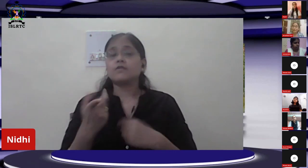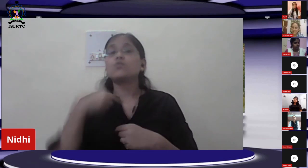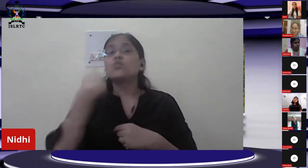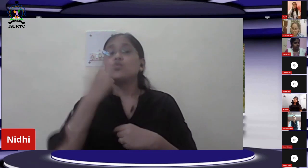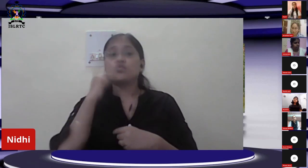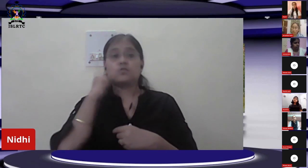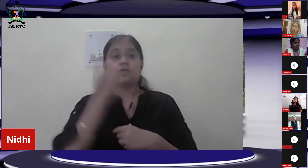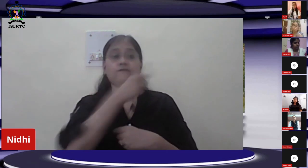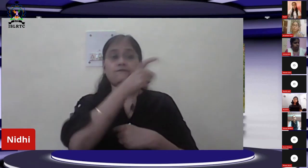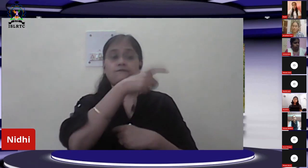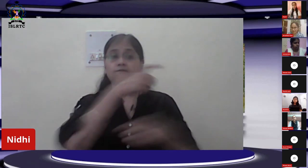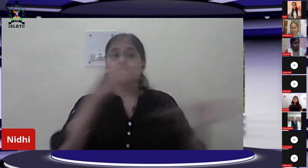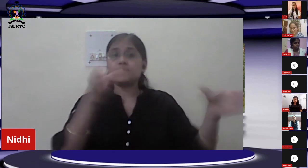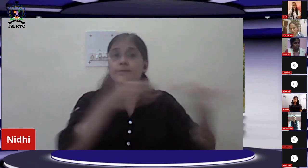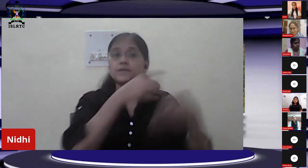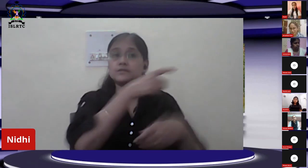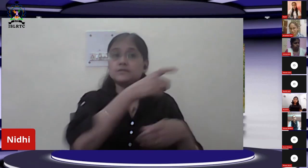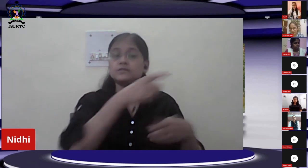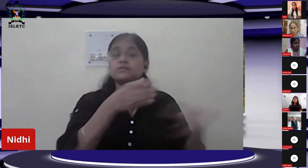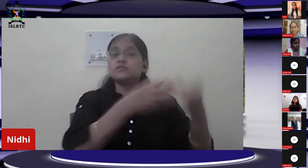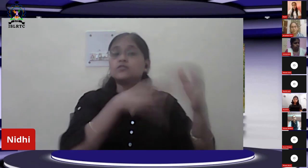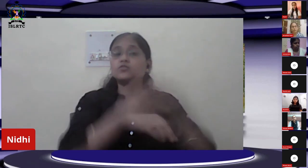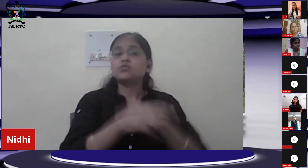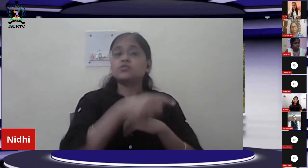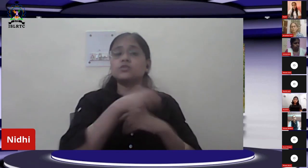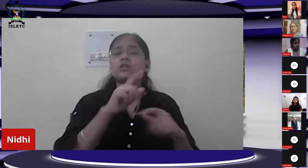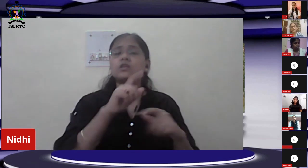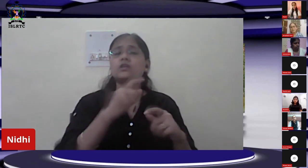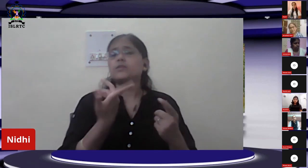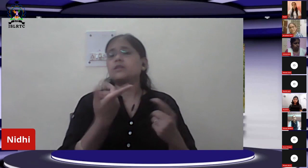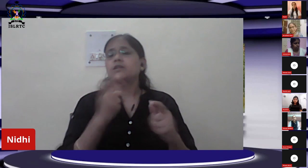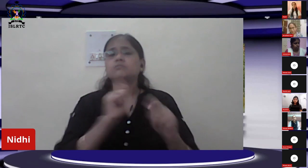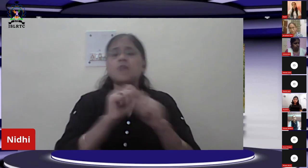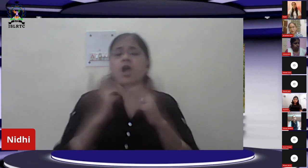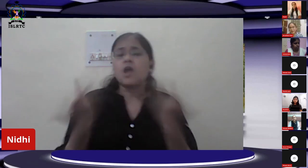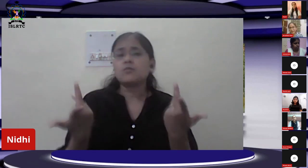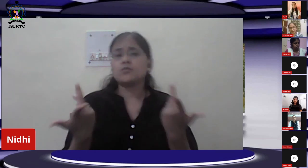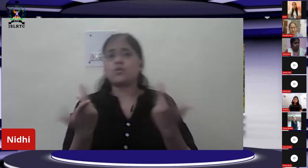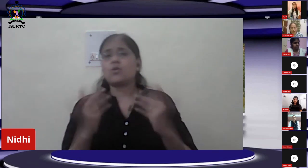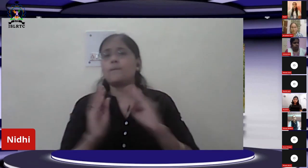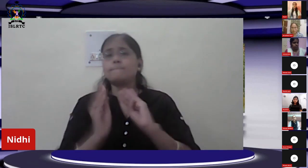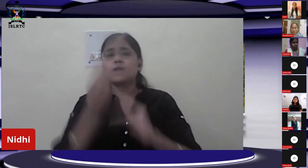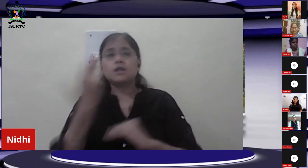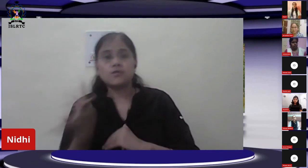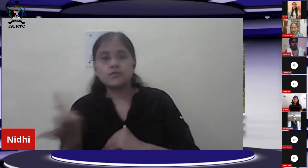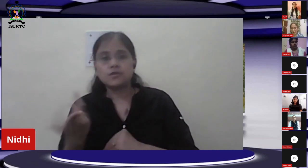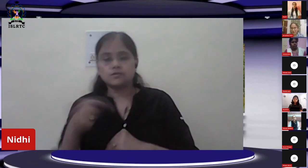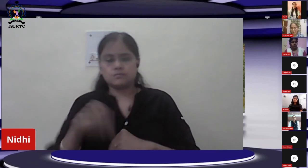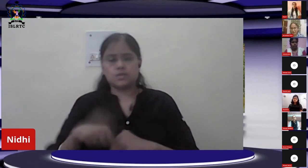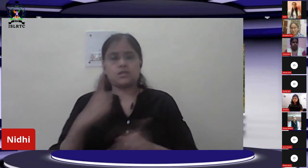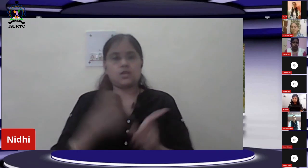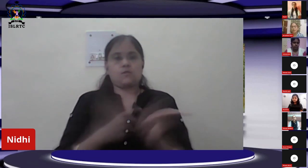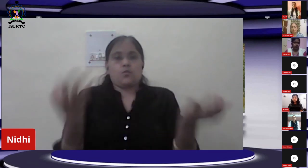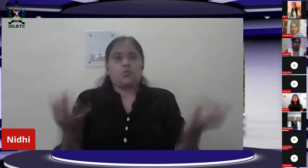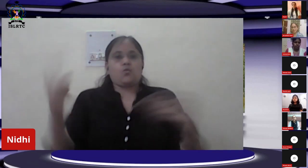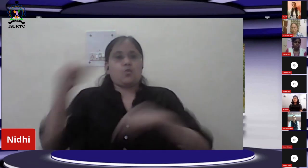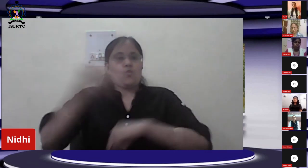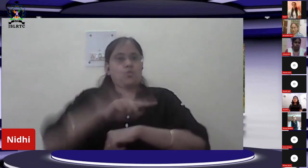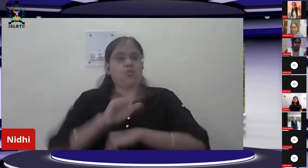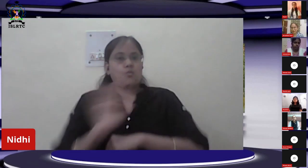कैसे काम करोगे और बेहतर कैसे कर सकते हो। तो ना सिर्फ योगा डे, आज हम योगा डे मना रहे हैं तो आज हम योगा के बारे